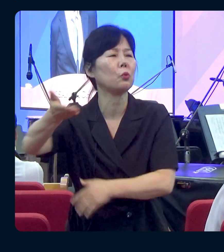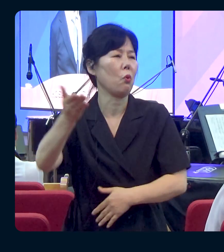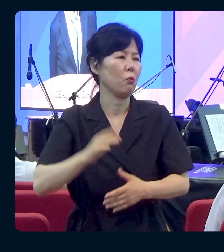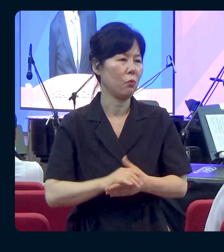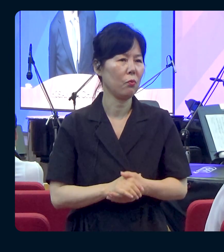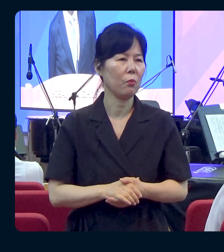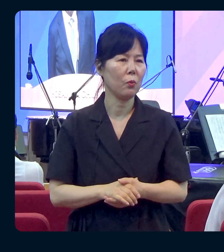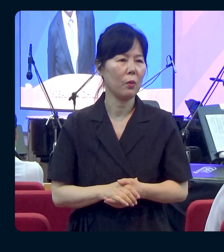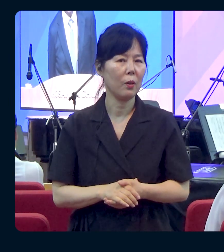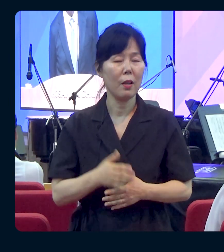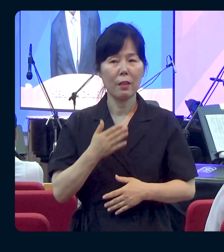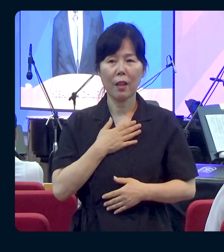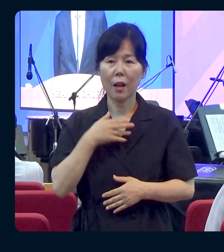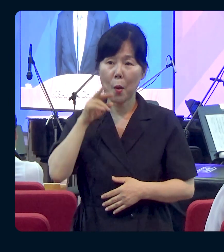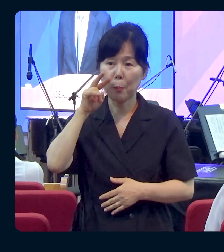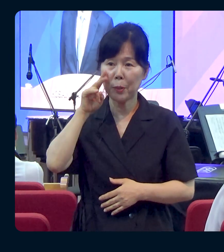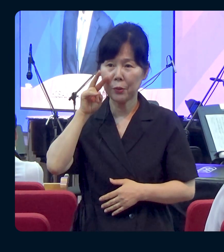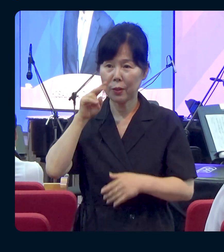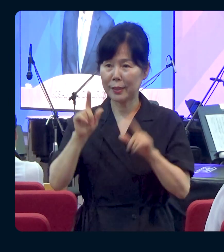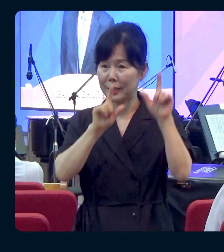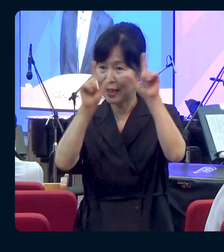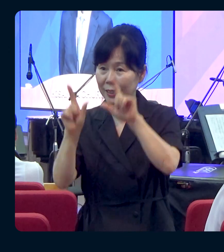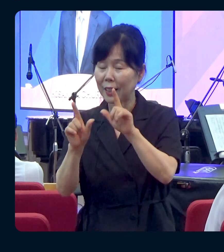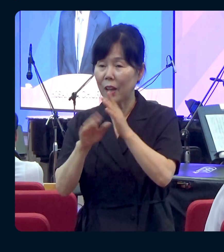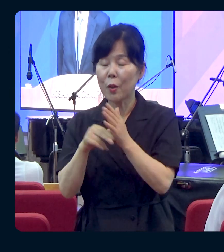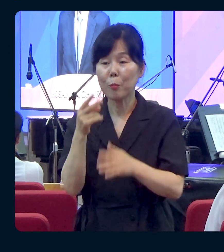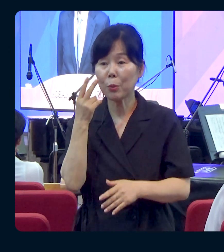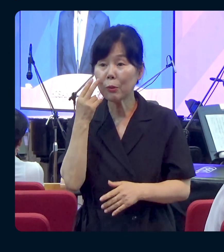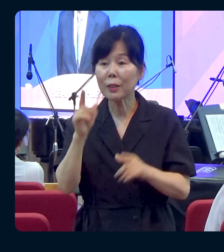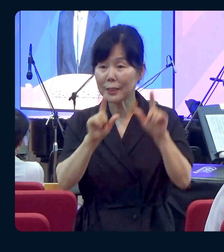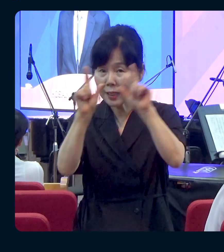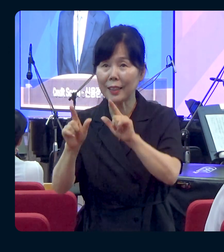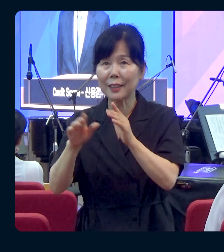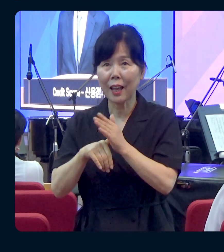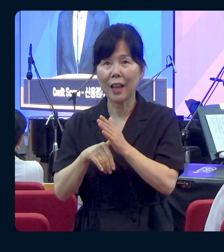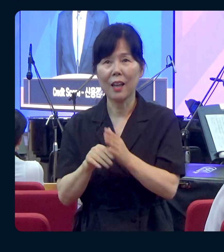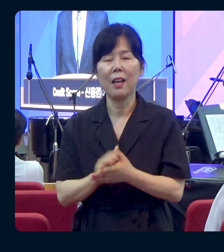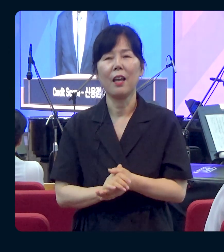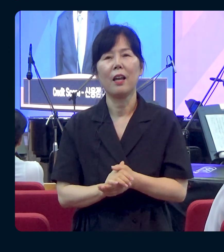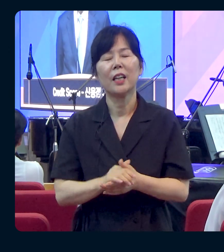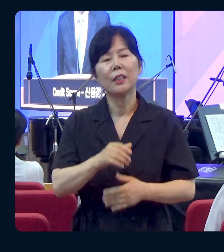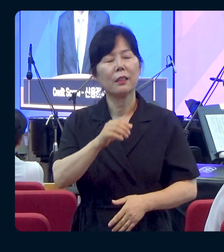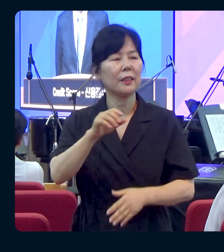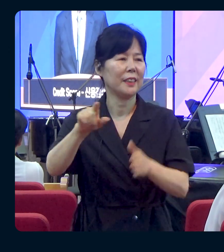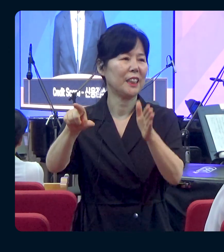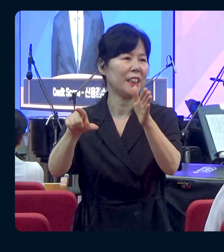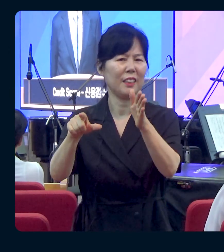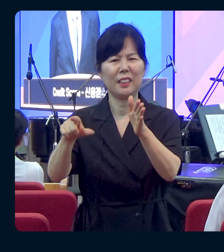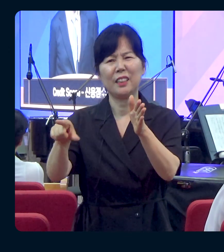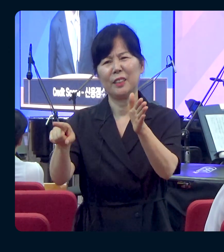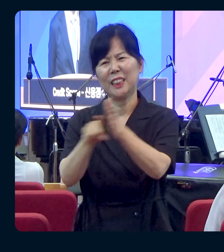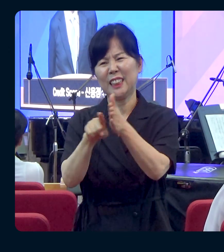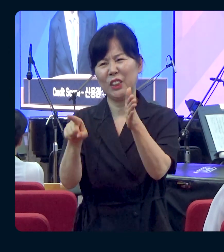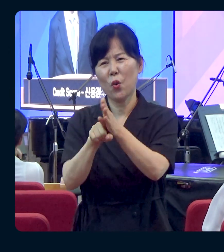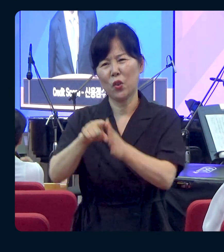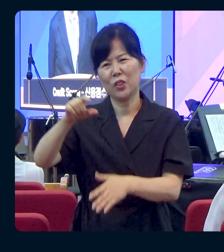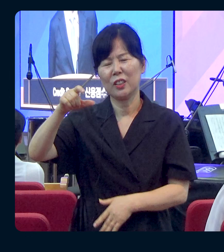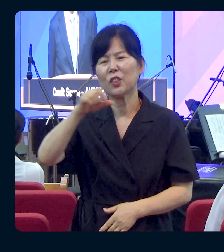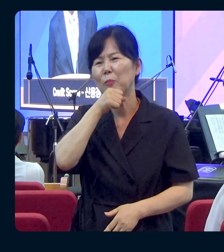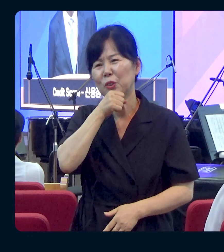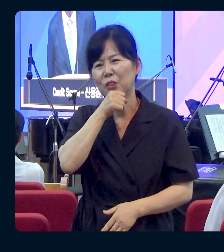한국도 그렇지만 미국에 있을 때 정말 중요했던 것 중에 하나가 뭐냐면 이 크레딧 스코어라고